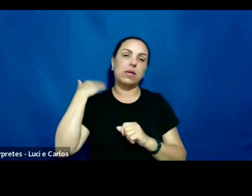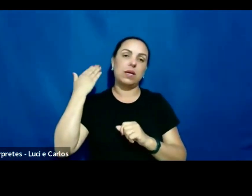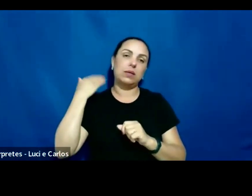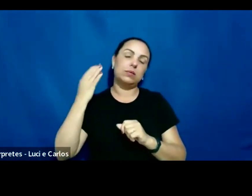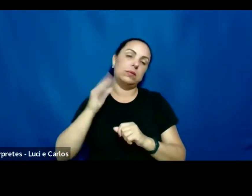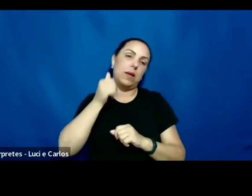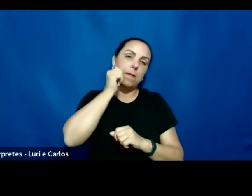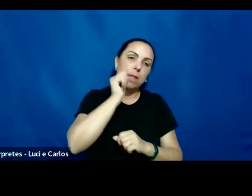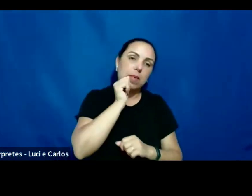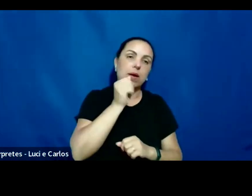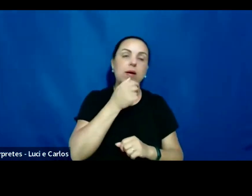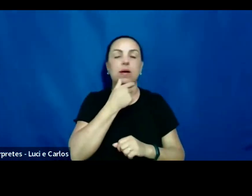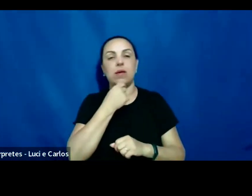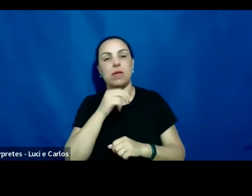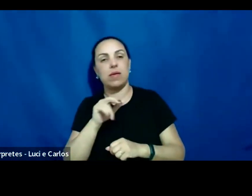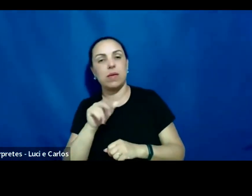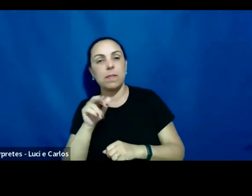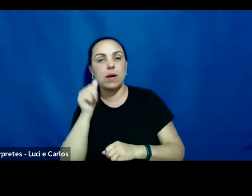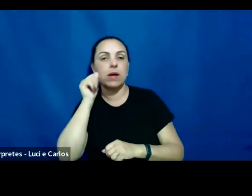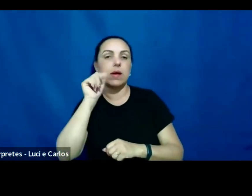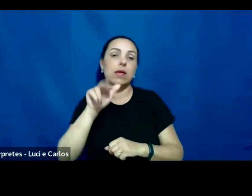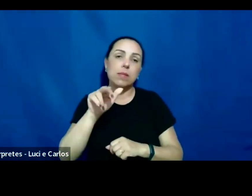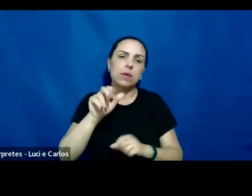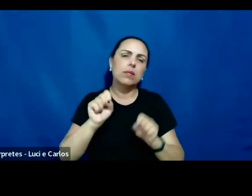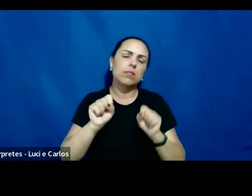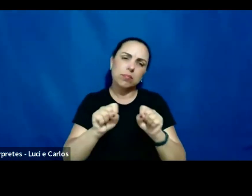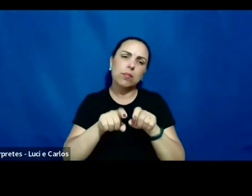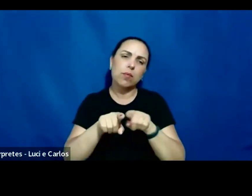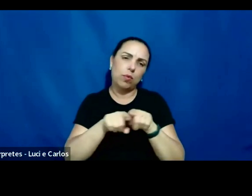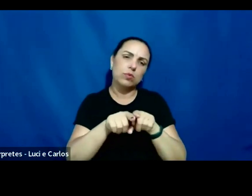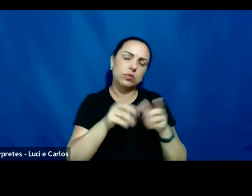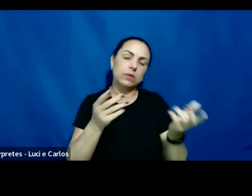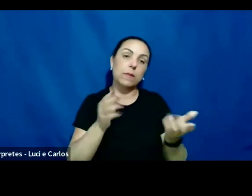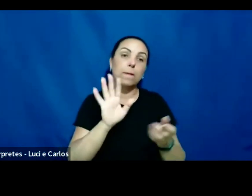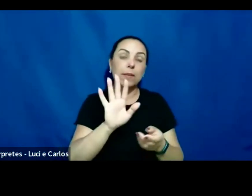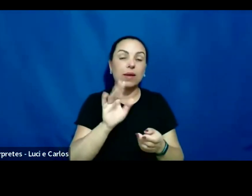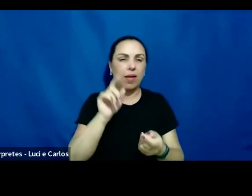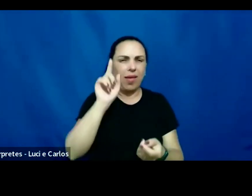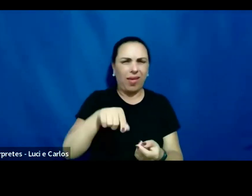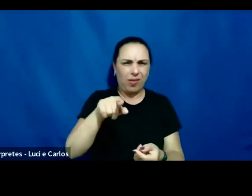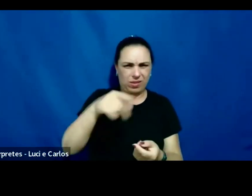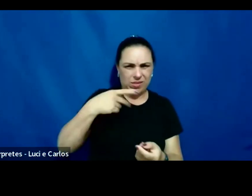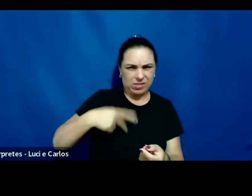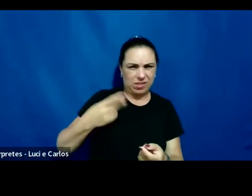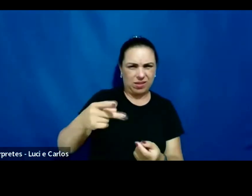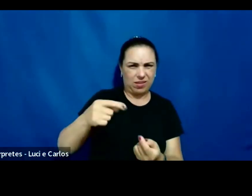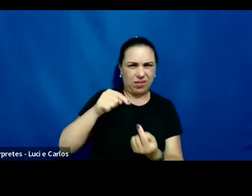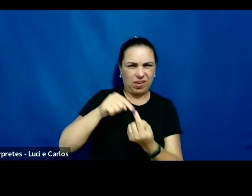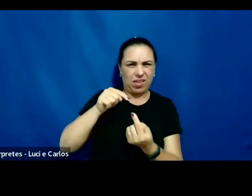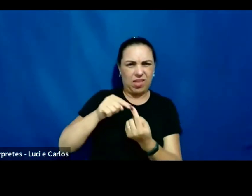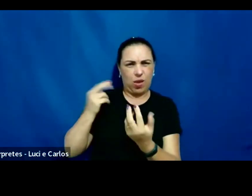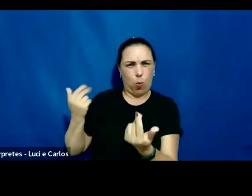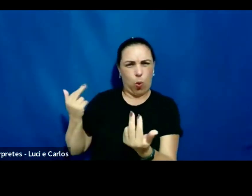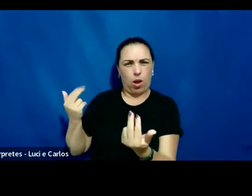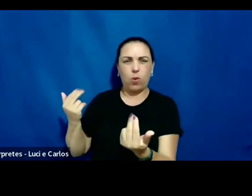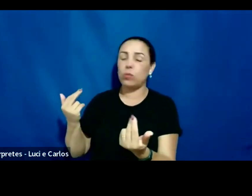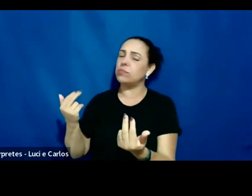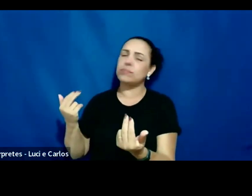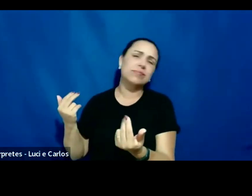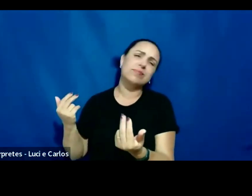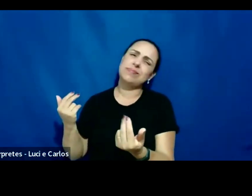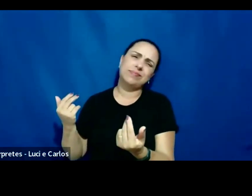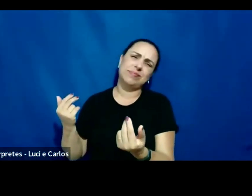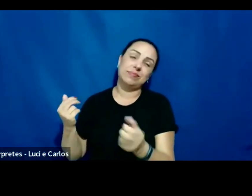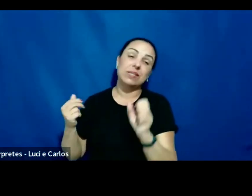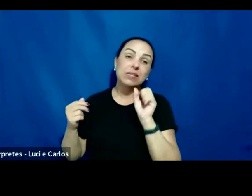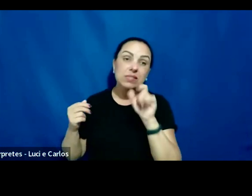mãe, sua irmã, não sei. Mas isso não significa que você vai ter. Se você cuidar da sua saúde, não tem como você desenvolver a